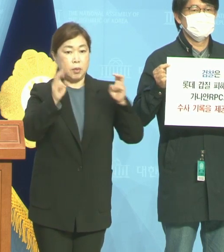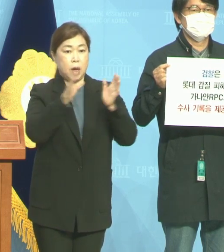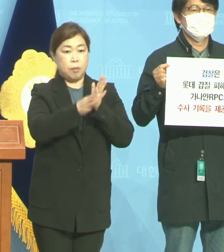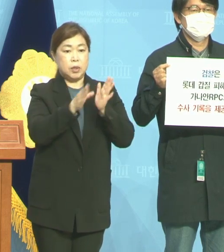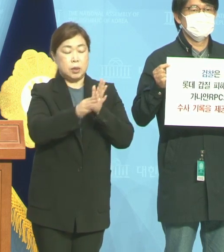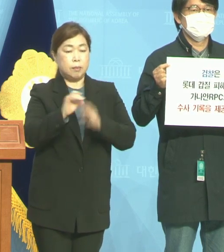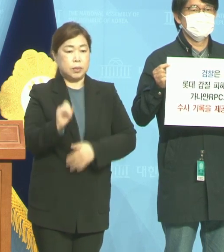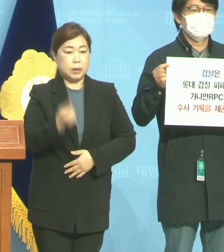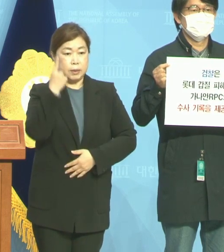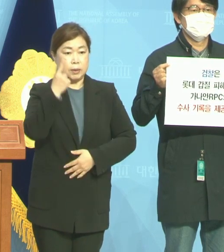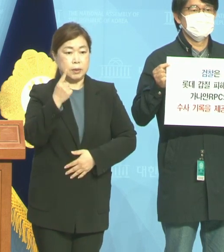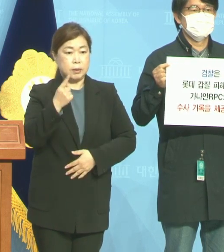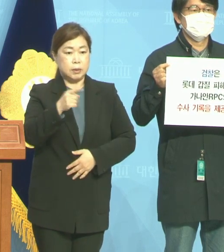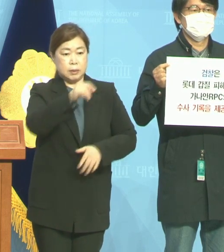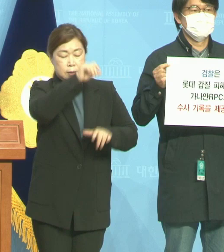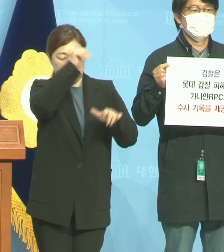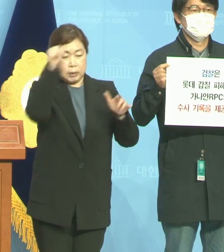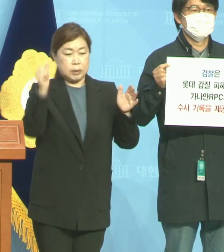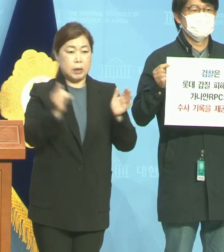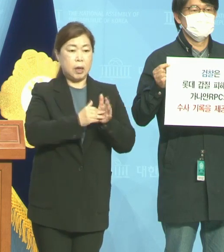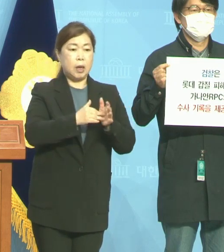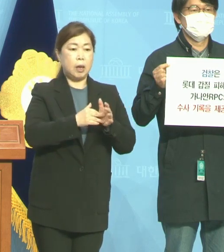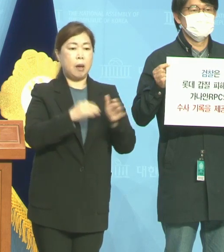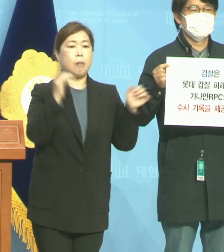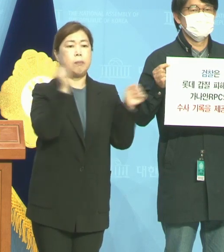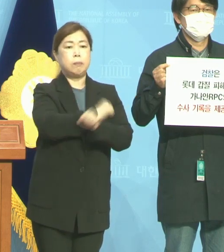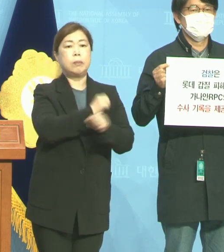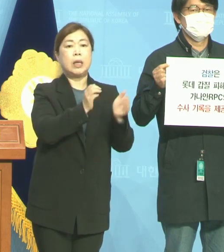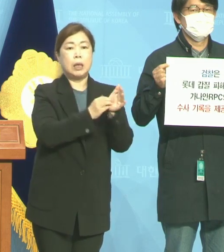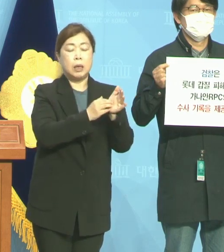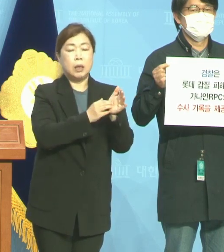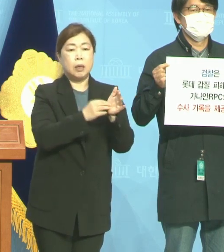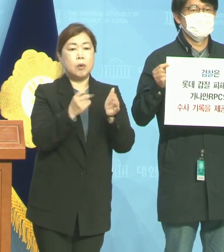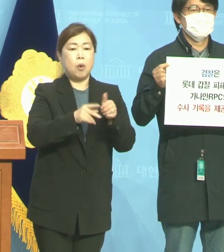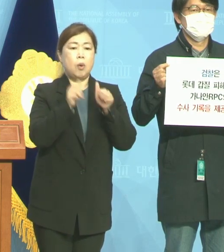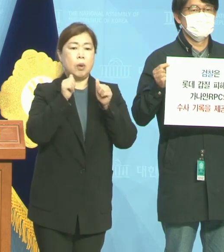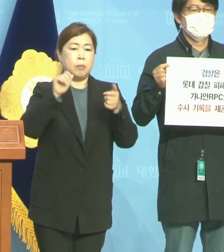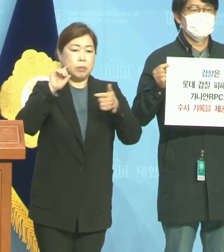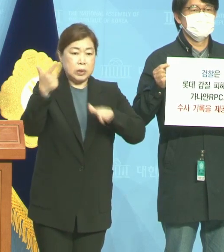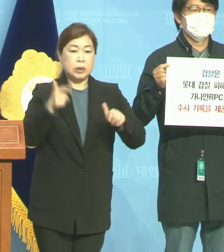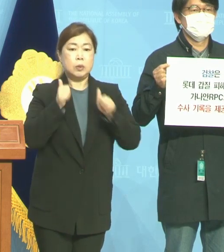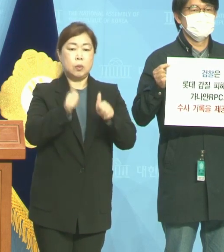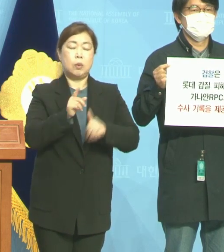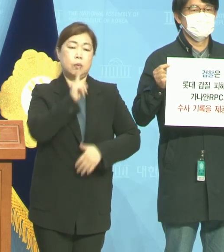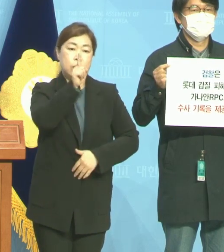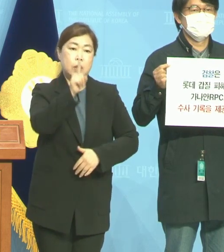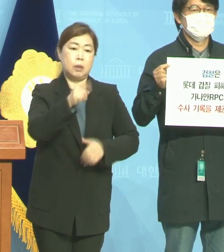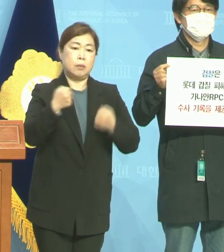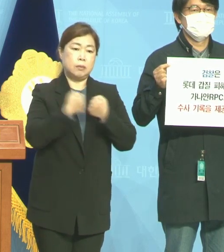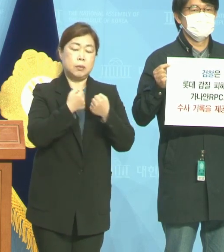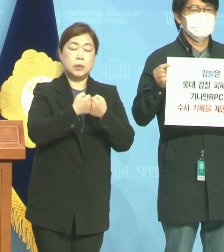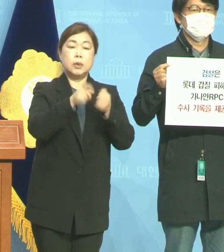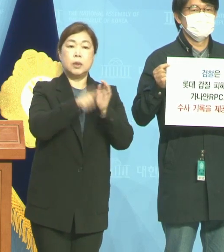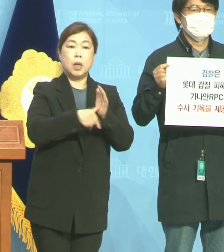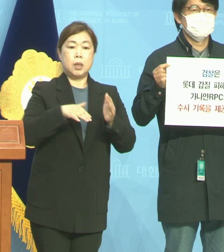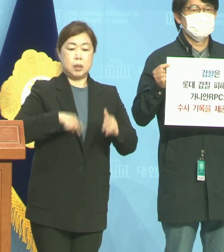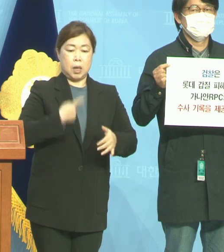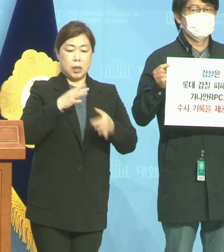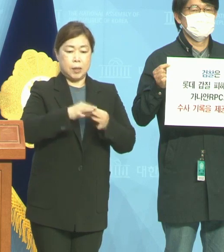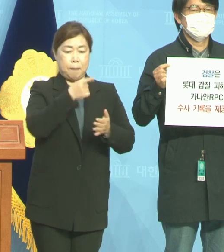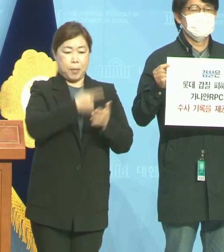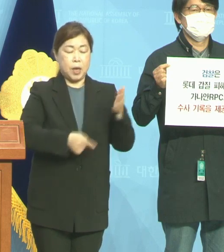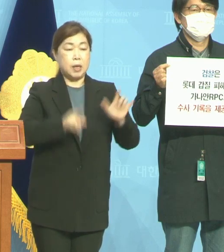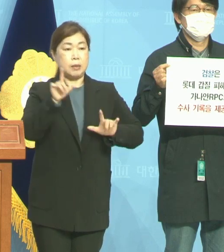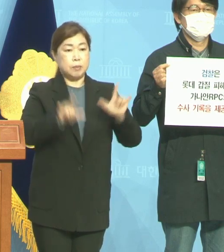삶이 송두리 채 흔들리고 또다시 소송 전에 나무님 마저 쏟아야 하는 사람들이 자신의 피해 사실을